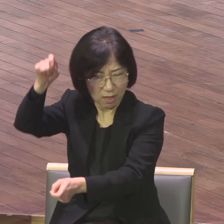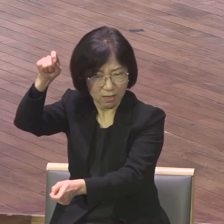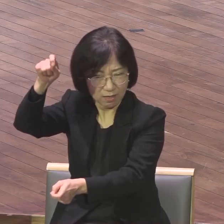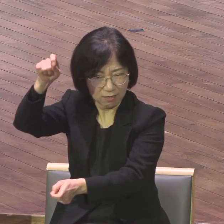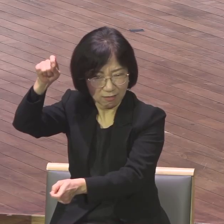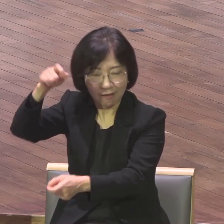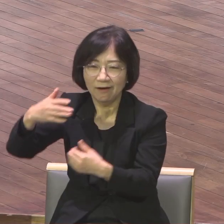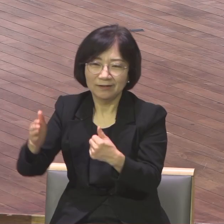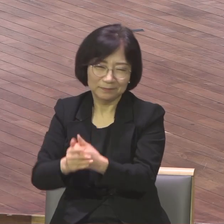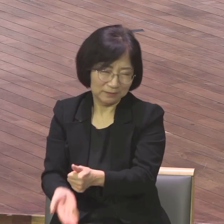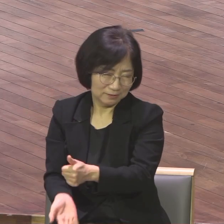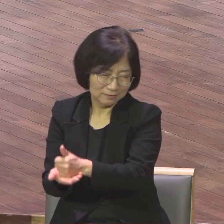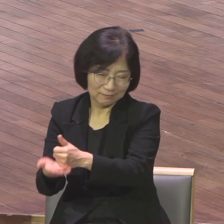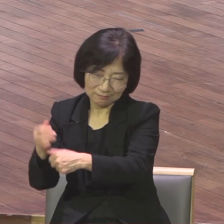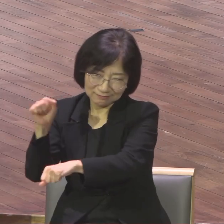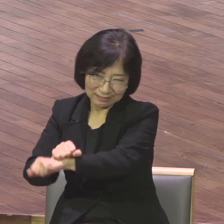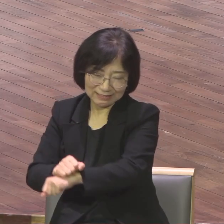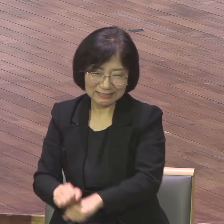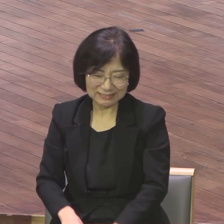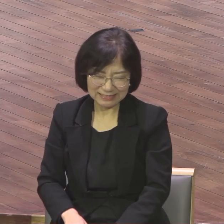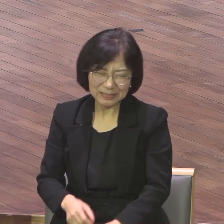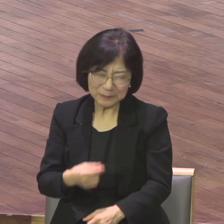되지만 여러분도 노력합시다.